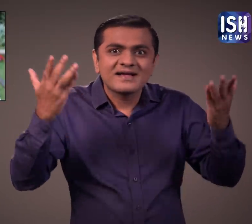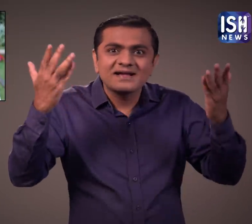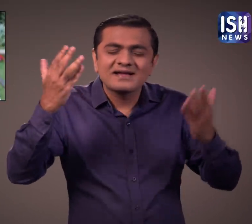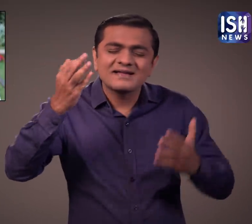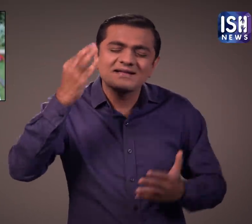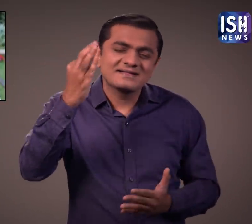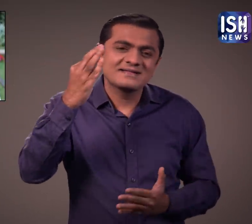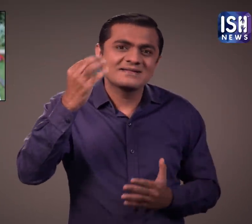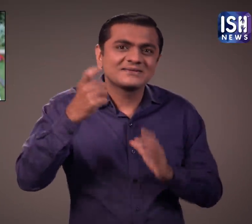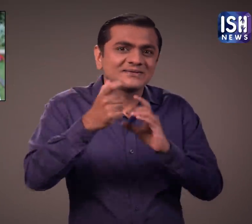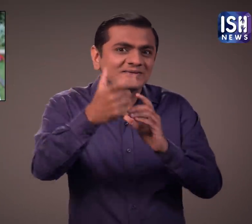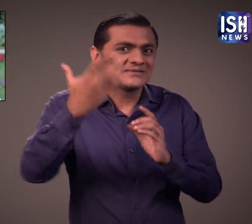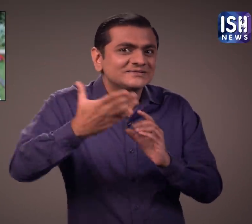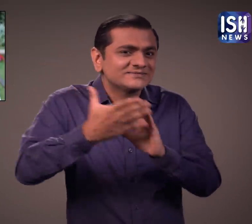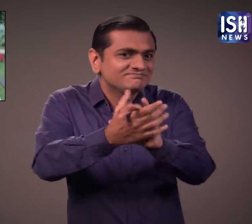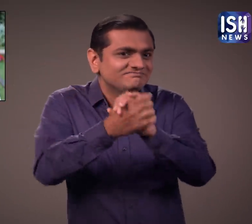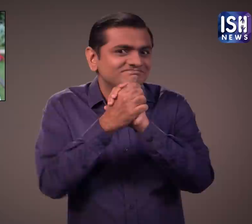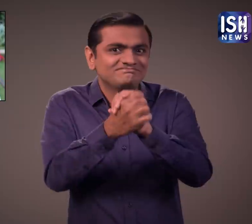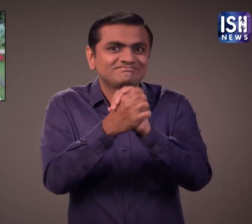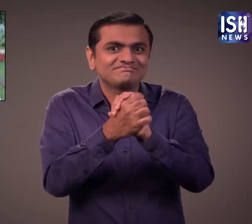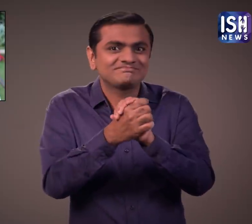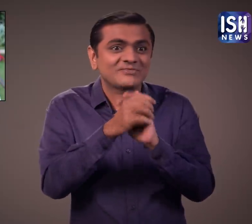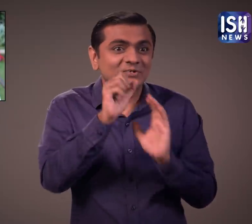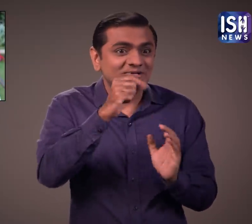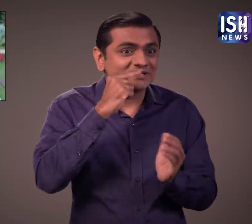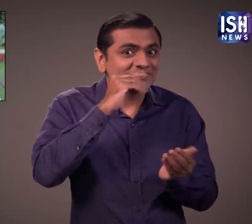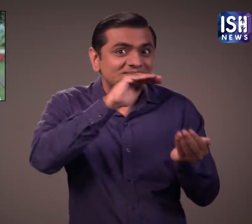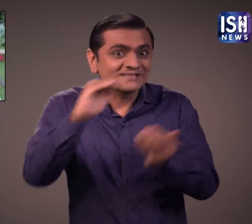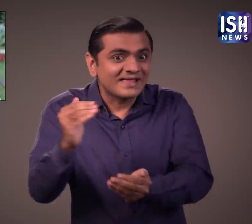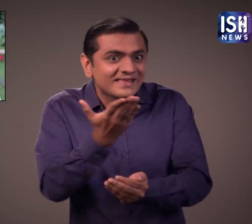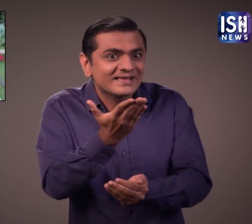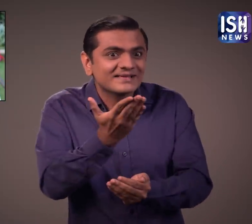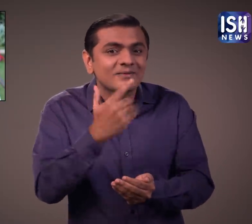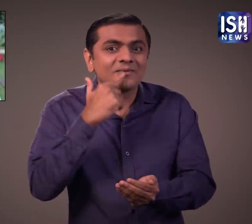योगराज ने कमेंट करते हुए कहा वा बदाई हो मैं दादा बन गया